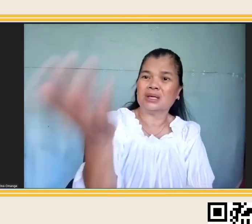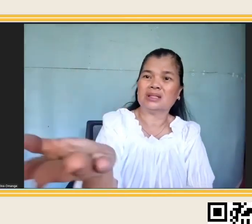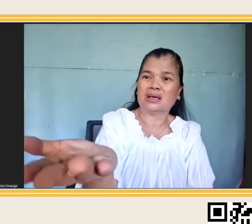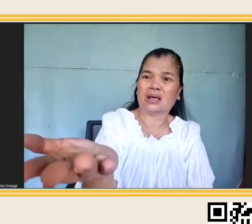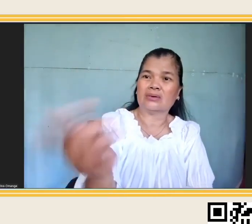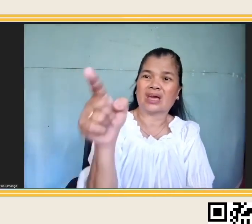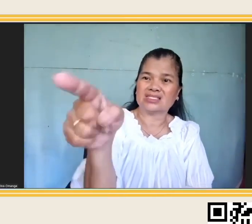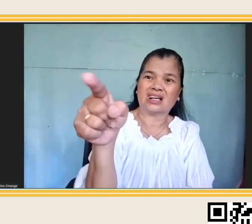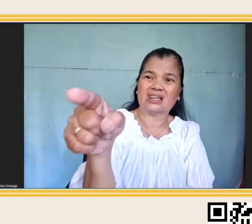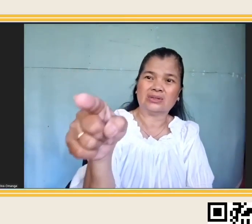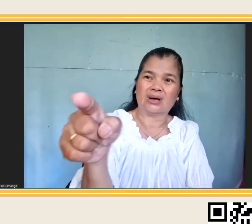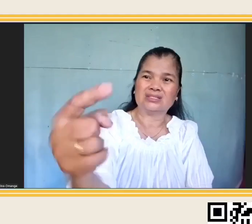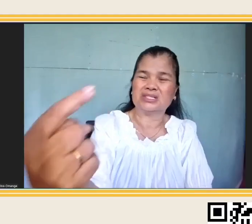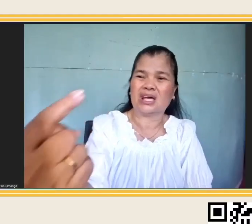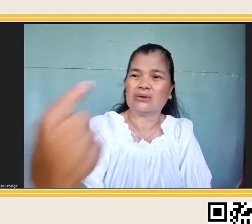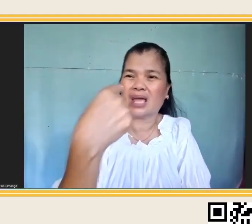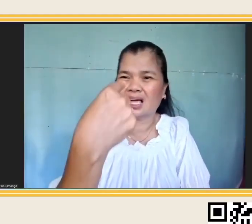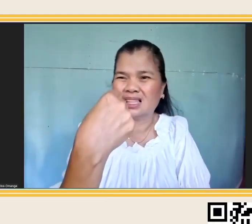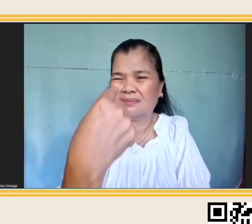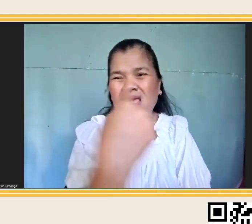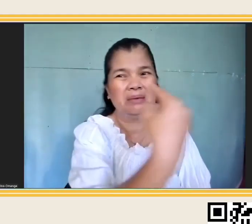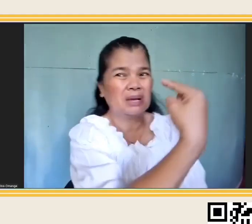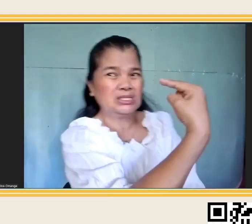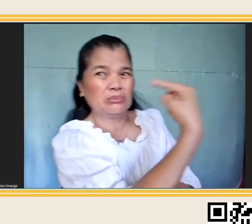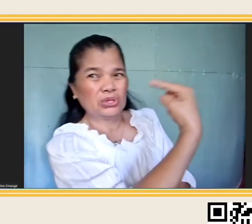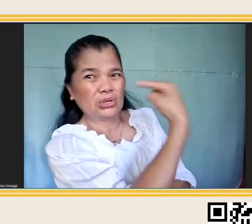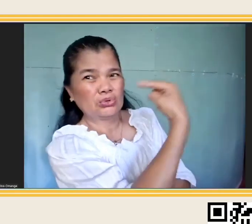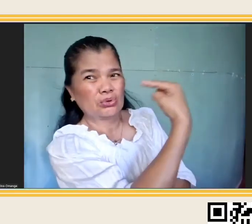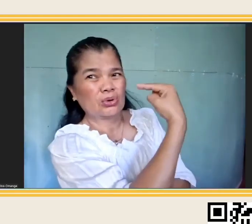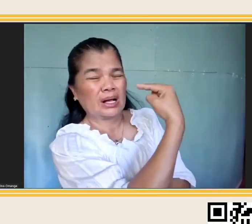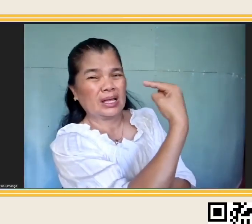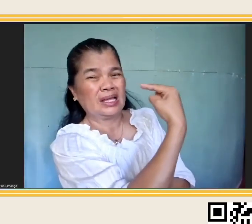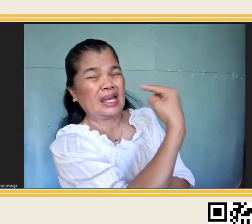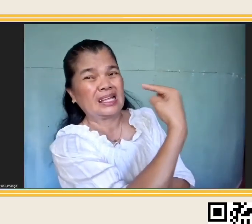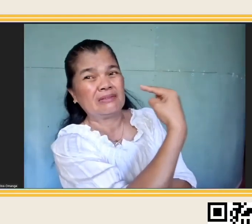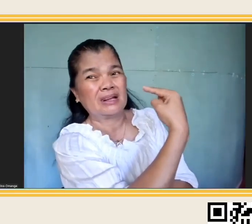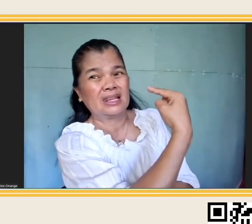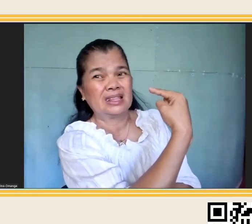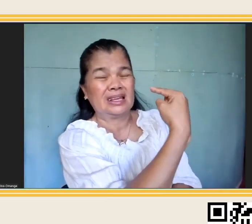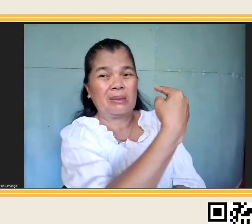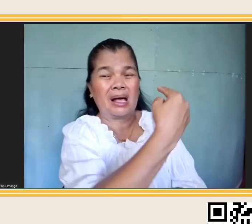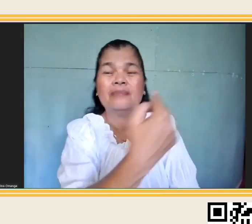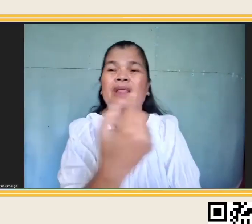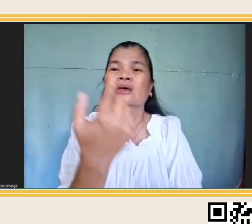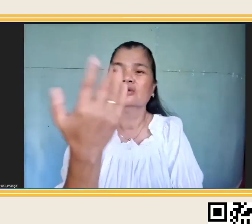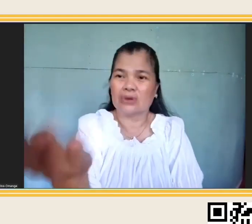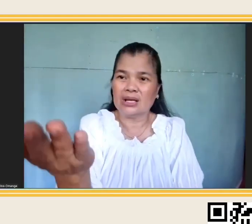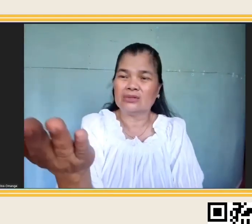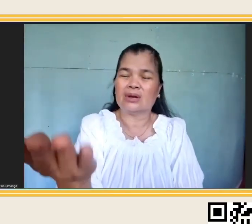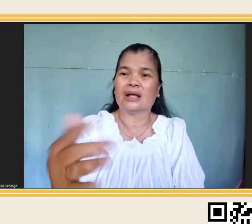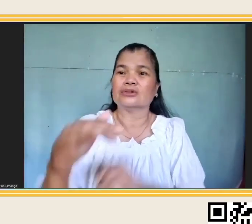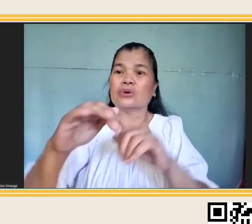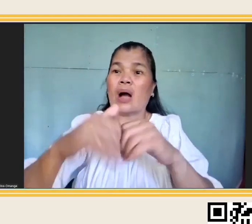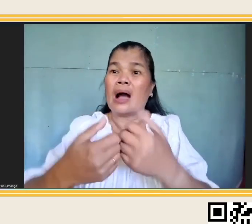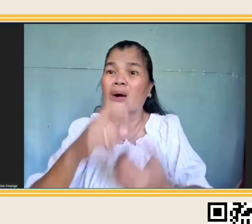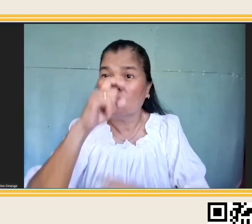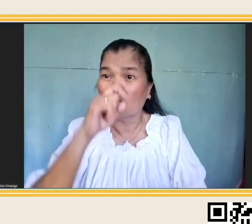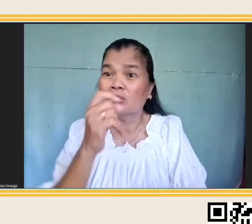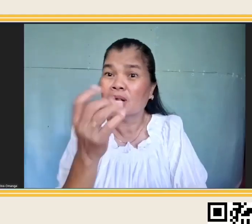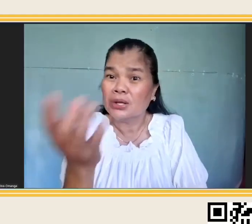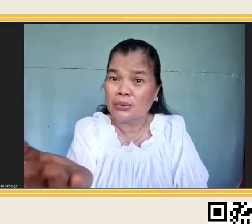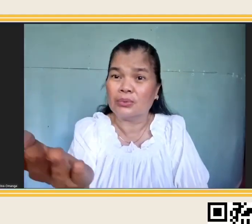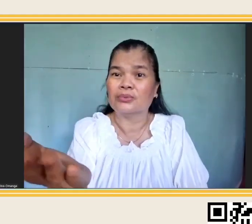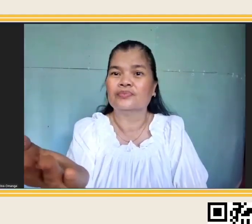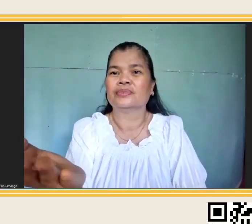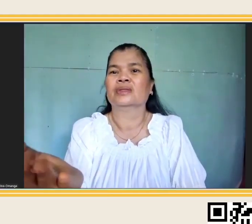magandang gamitin kaysa ganito kasi masyadong negative. Imagine mo tinuturo ko, negative ang dating, di ba? So ganito na lang. So how